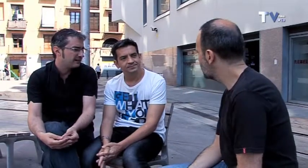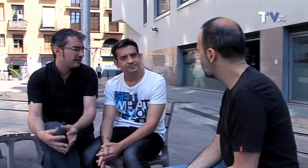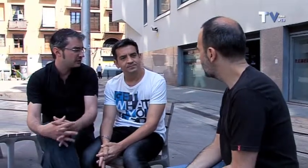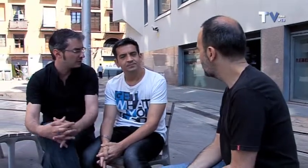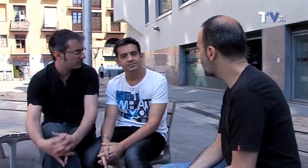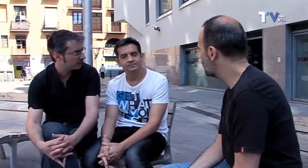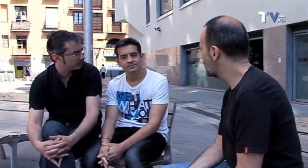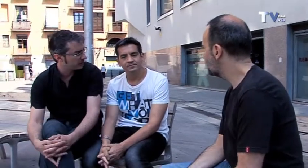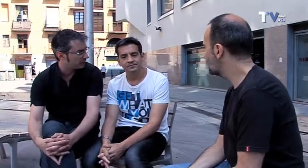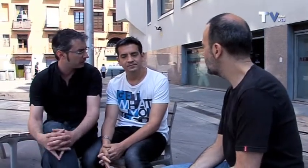un poquito?